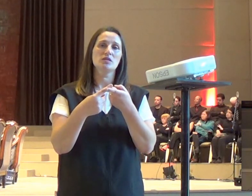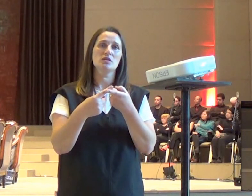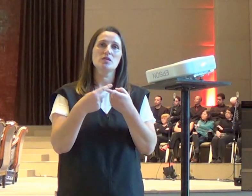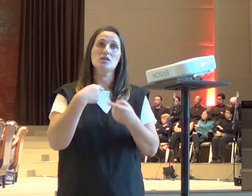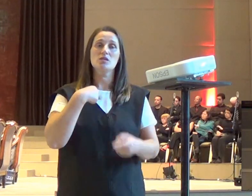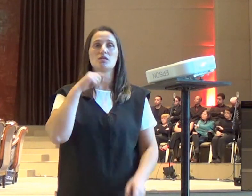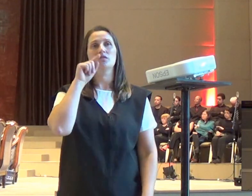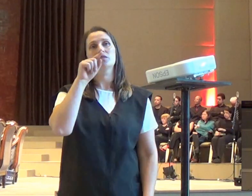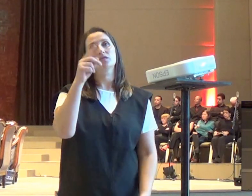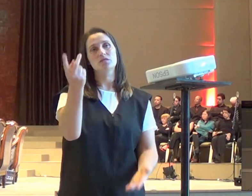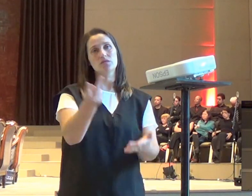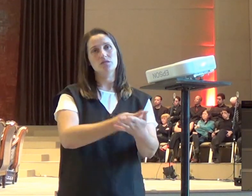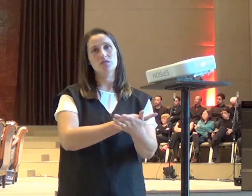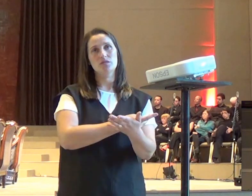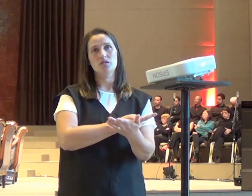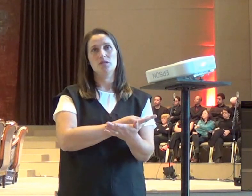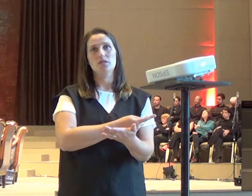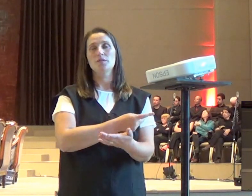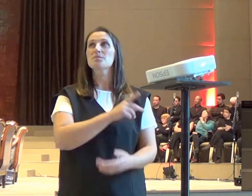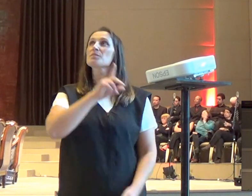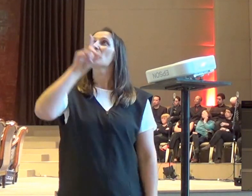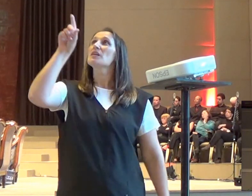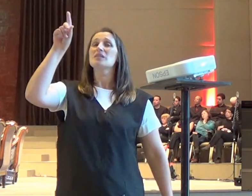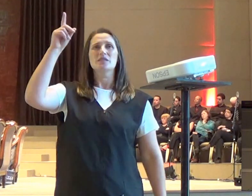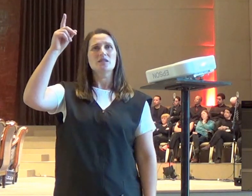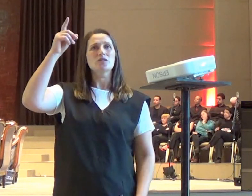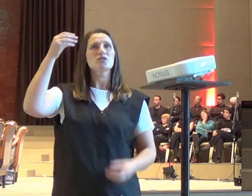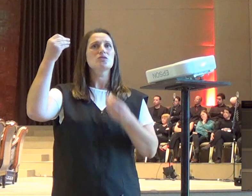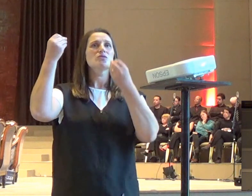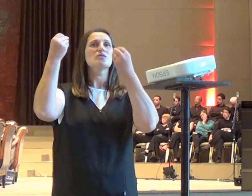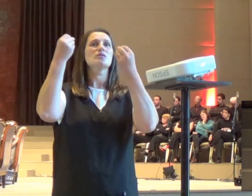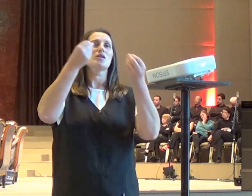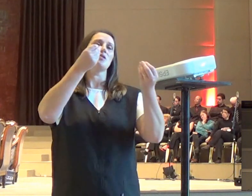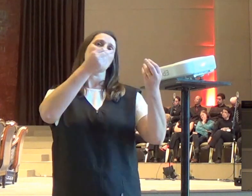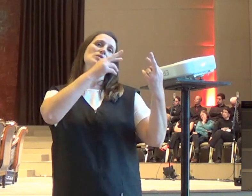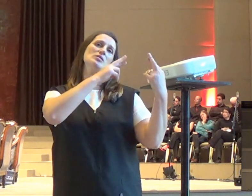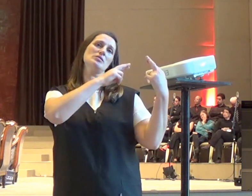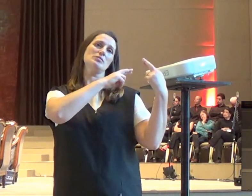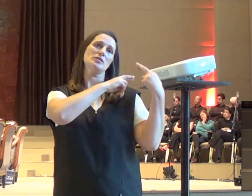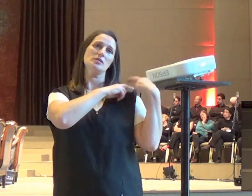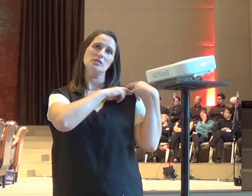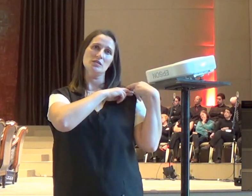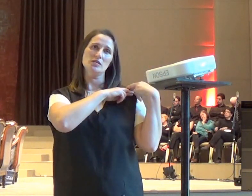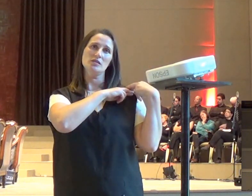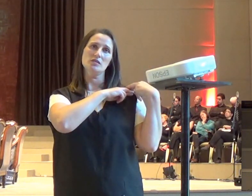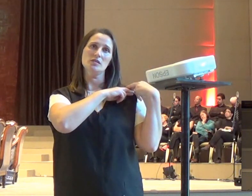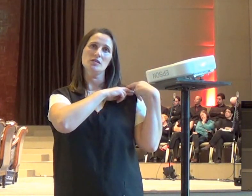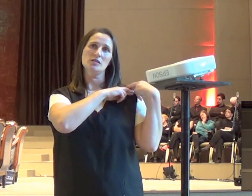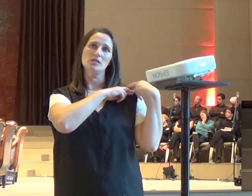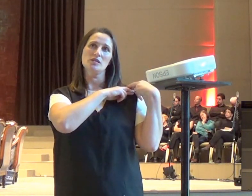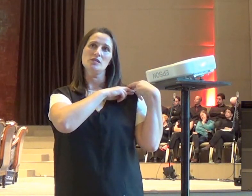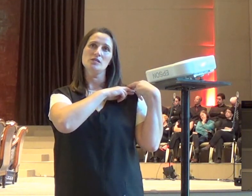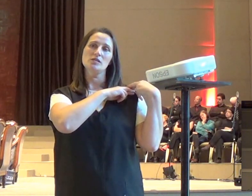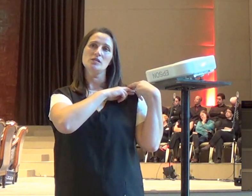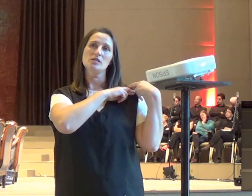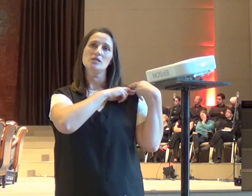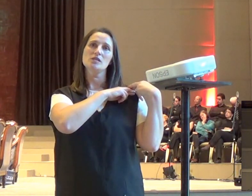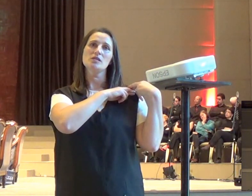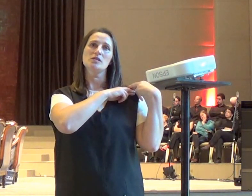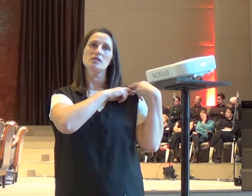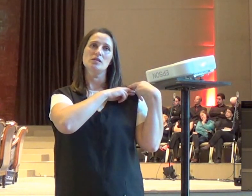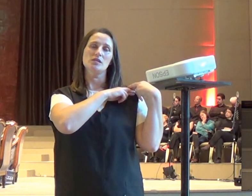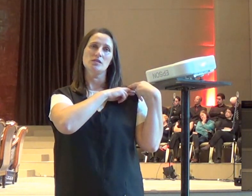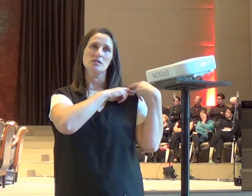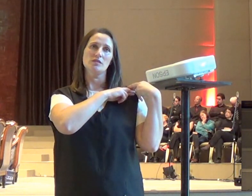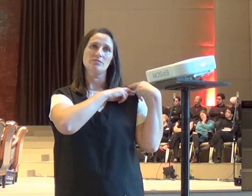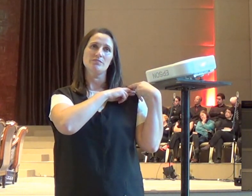sabe Deus nos deu uma missão tremenda e que e gente não tenha que